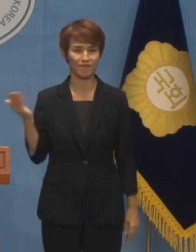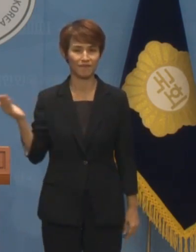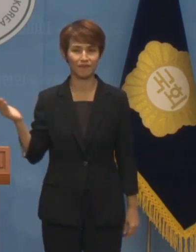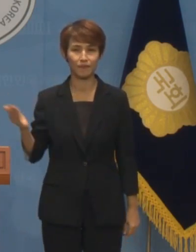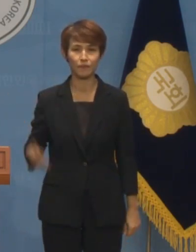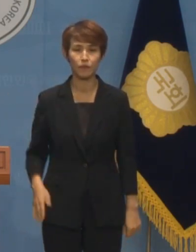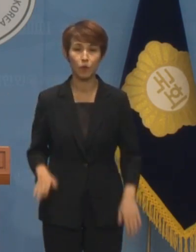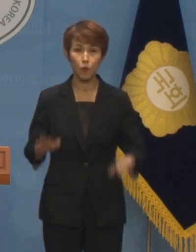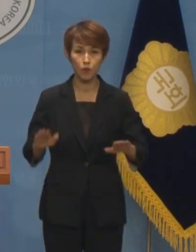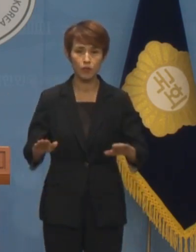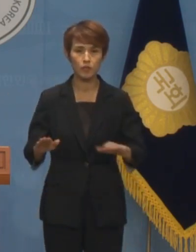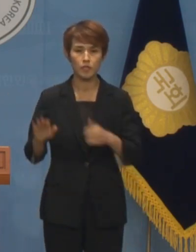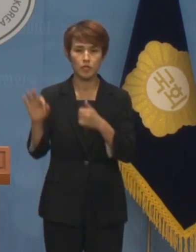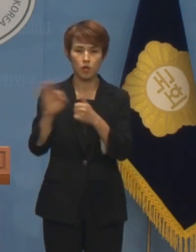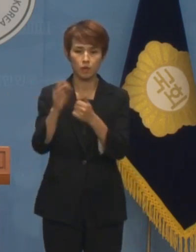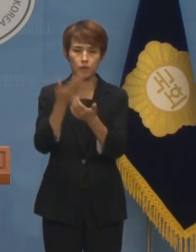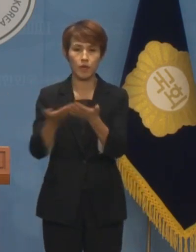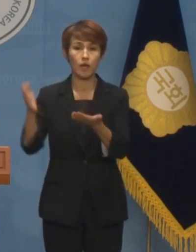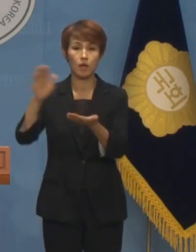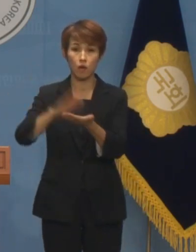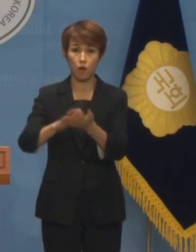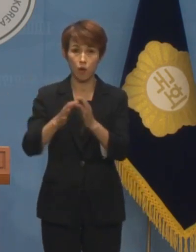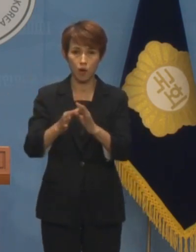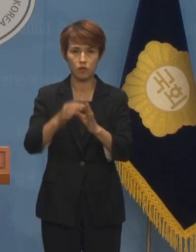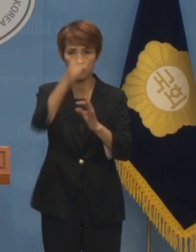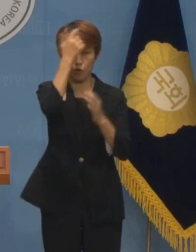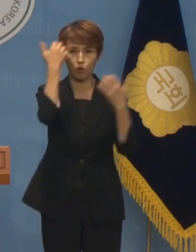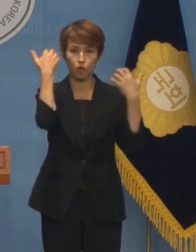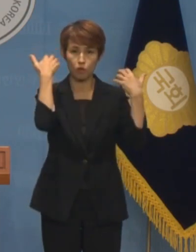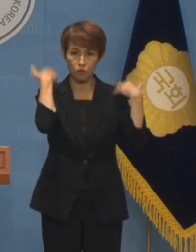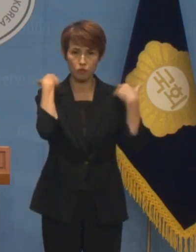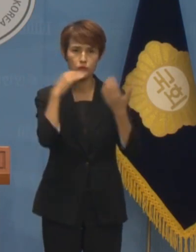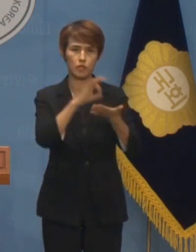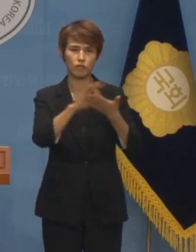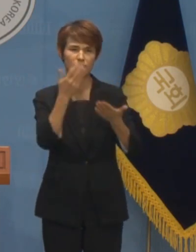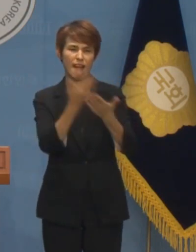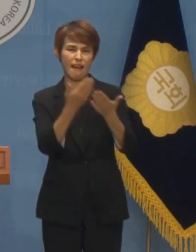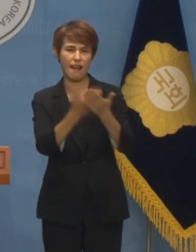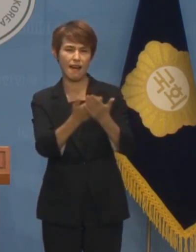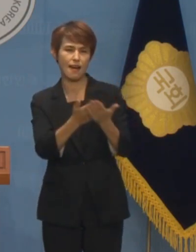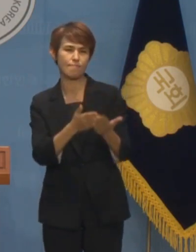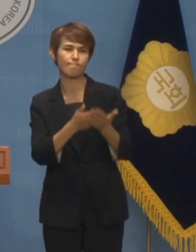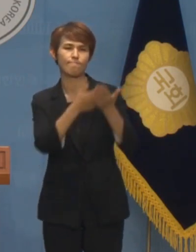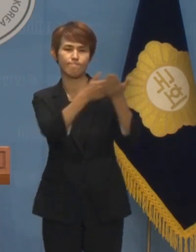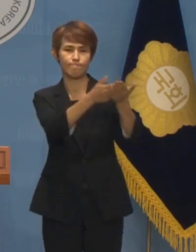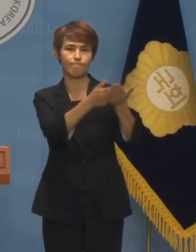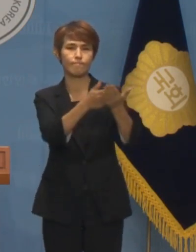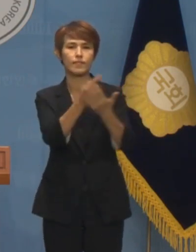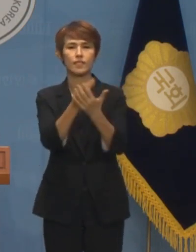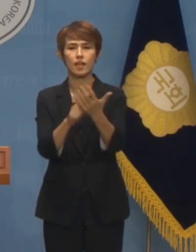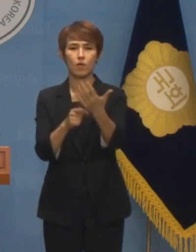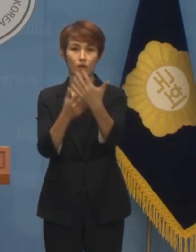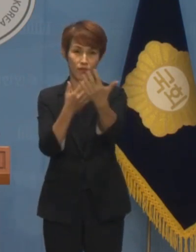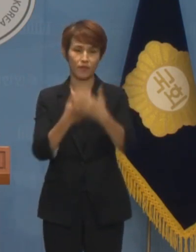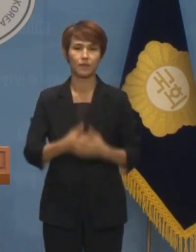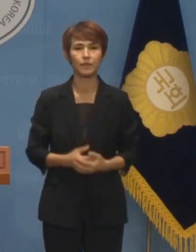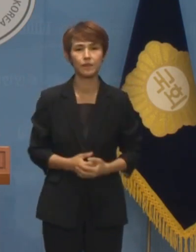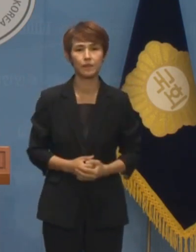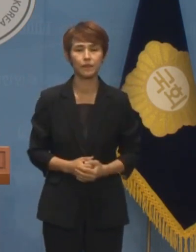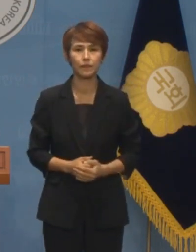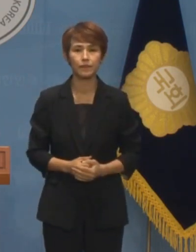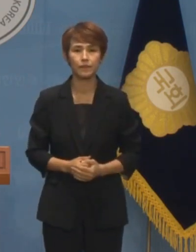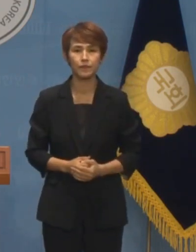오늘 연금개혁안 정부 제출 촉구 기자회견을 좀 진행하려고 합니다.